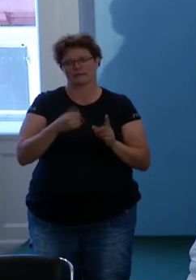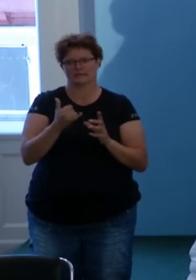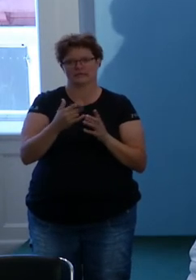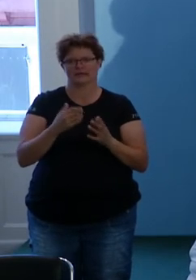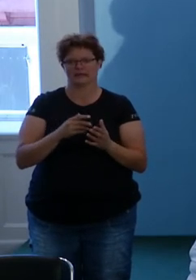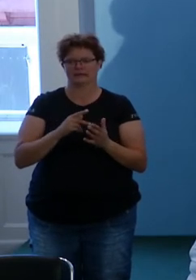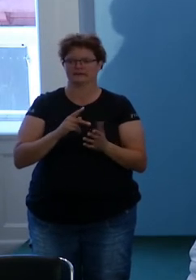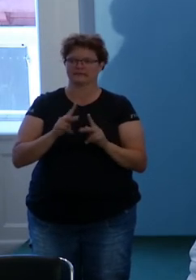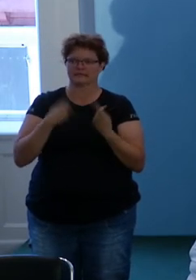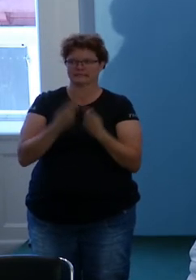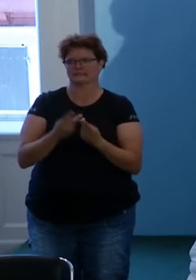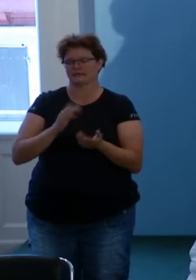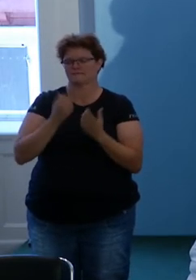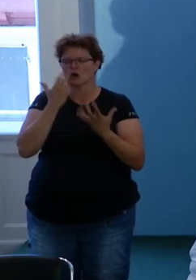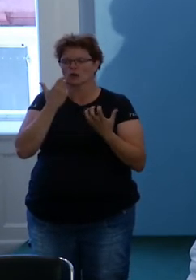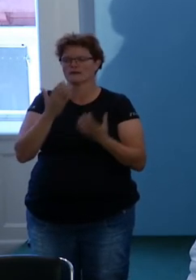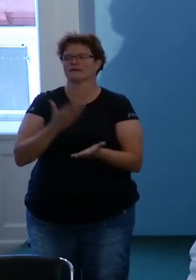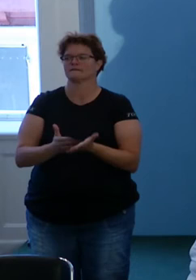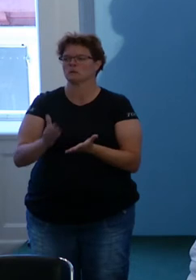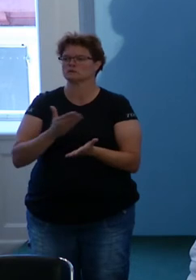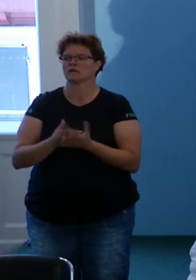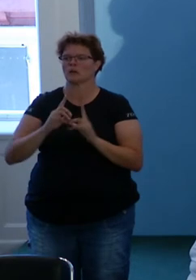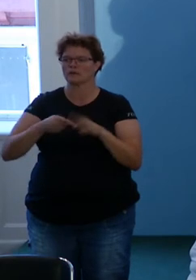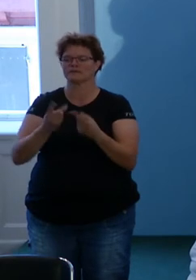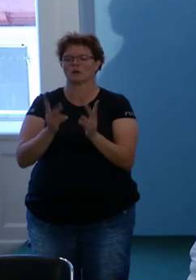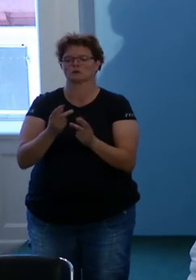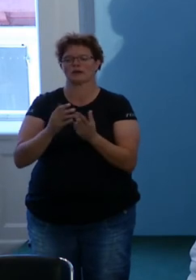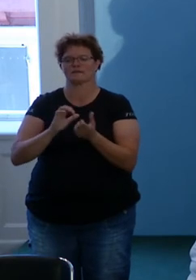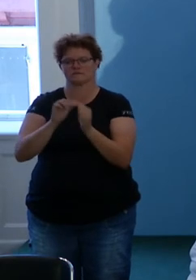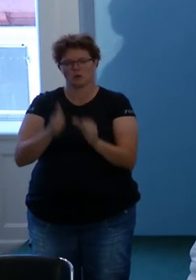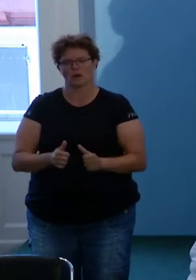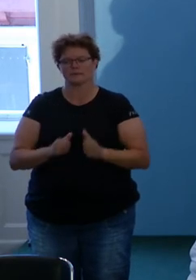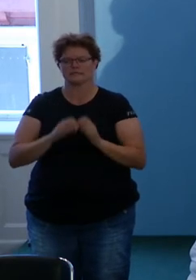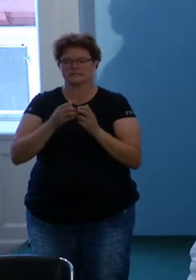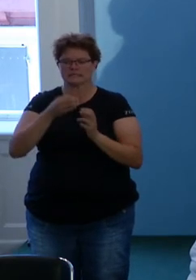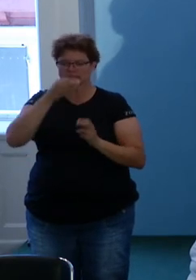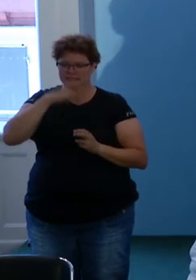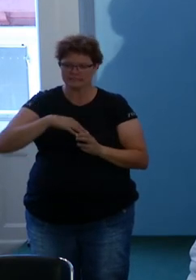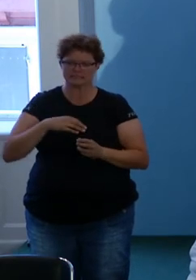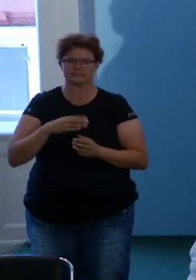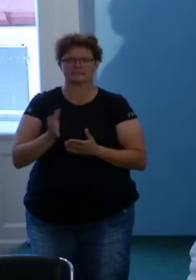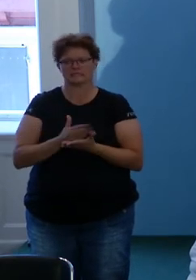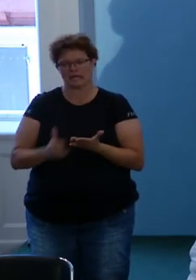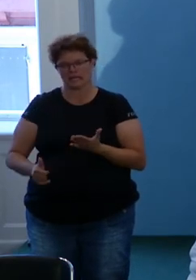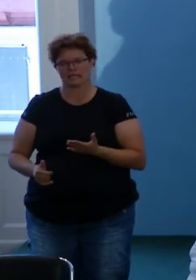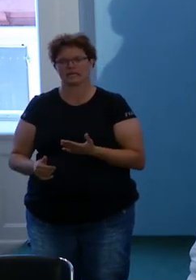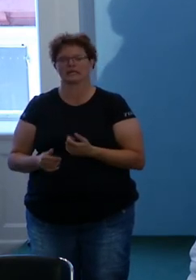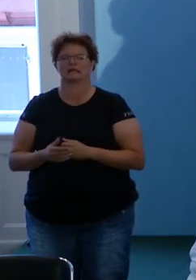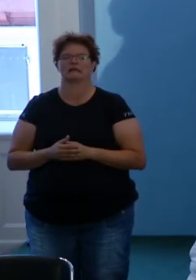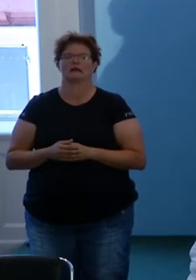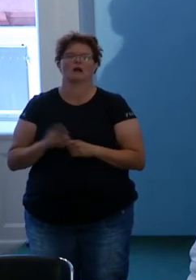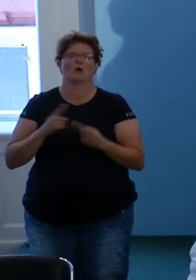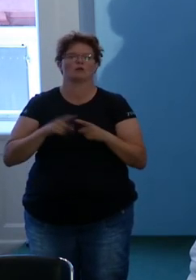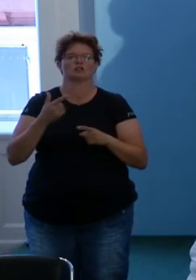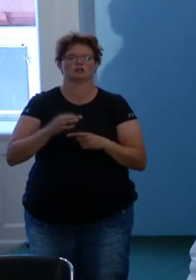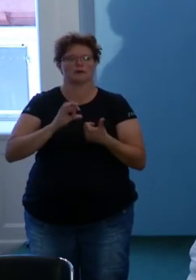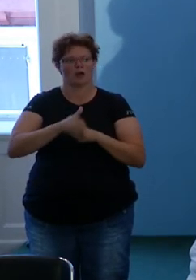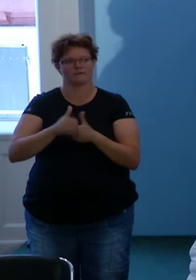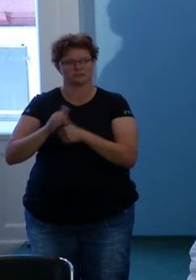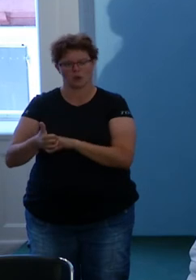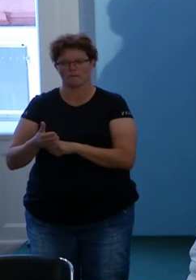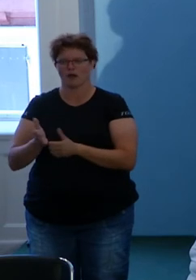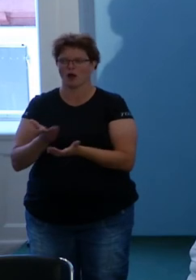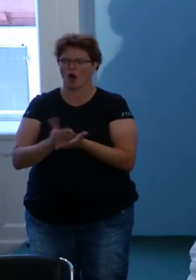det tredje är att fortsätta att utveckla de här formerna för riskdelning, olika typer av